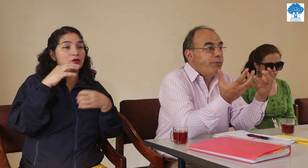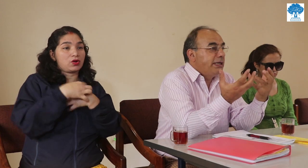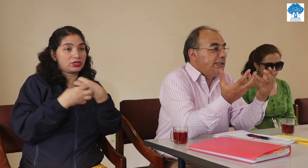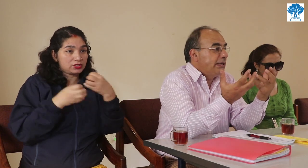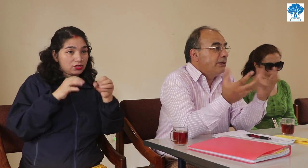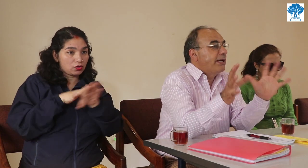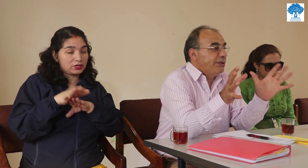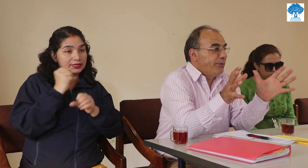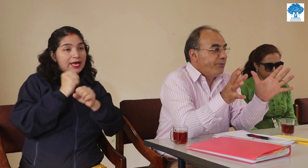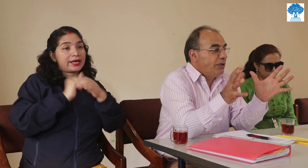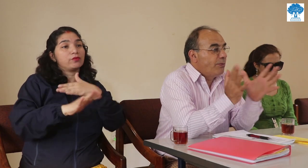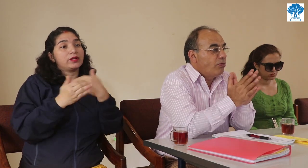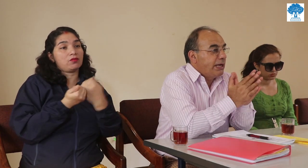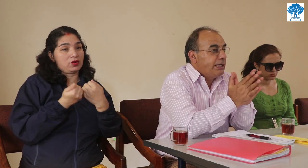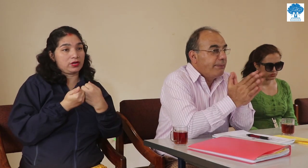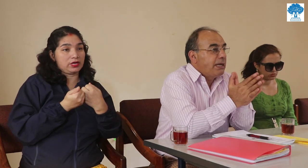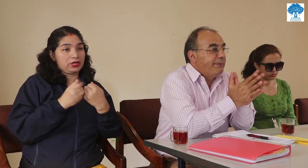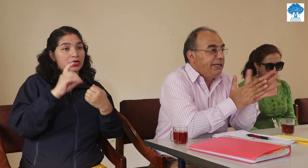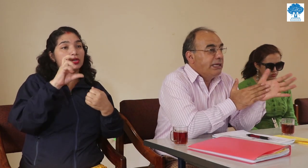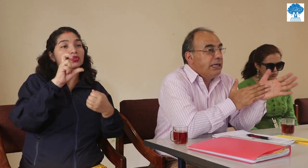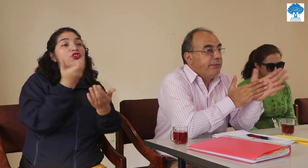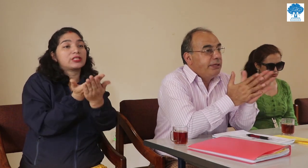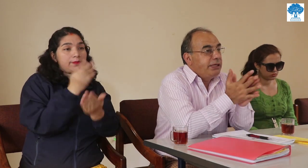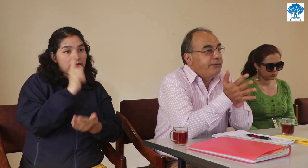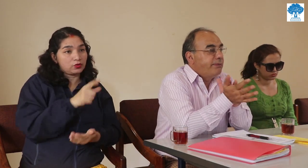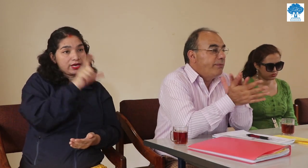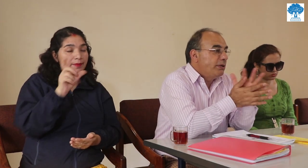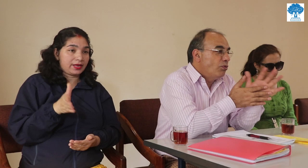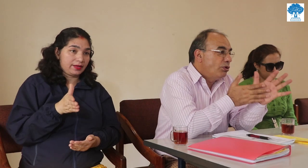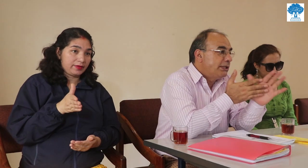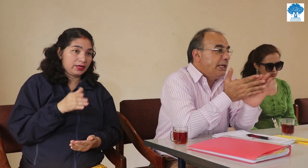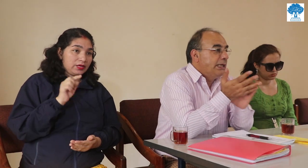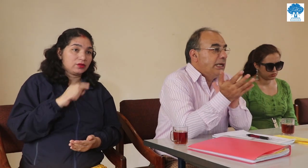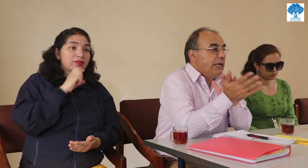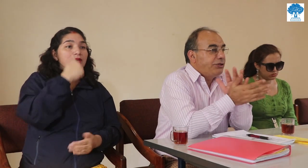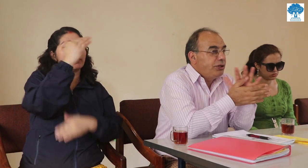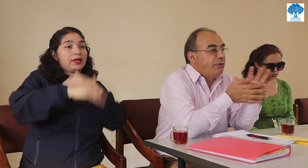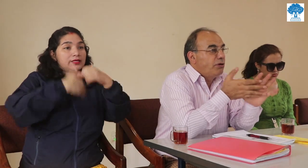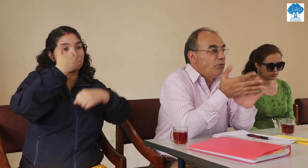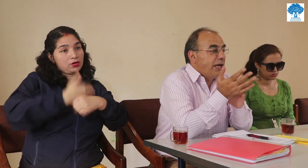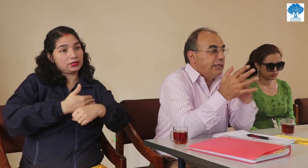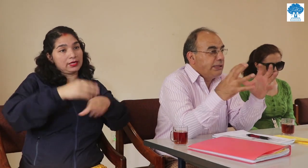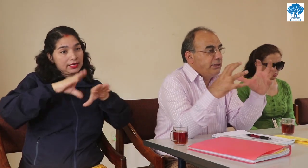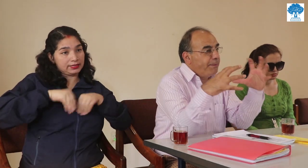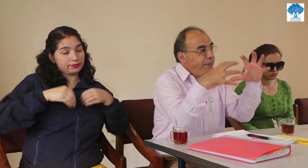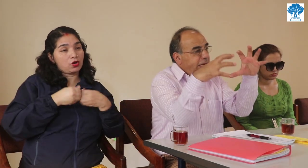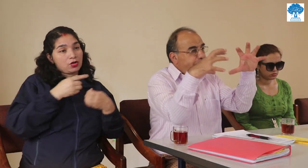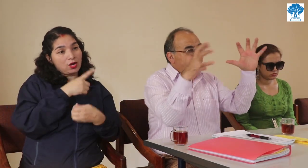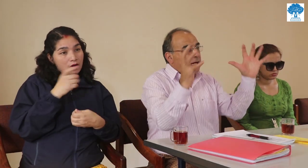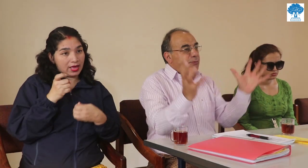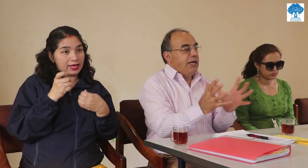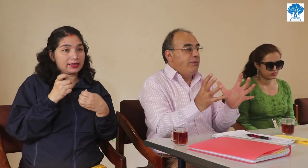इम्प्लिमेन्ट गर्नुपर्ने चाहिँ दस्तावेज हो. त्यस भएको हुनाले नेपालले पनि मिलेनियम डेभलपमेन्ट गोल्सलाई एचिभ गर्नुको लागि चाहिँ